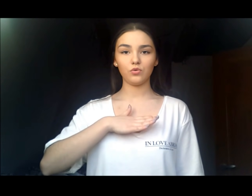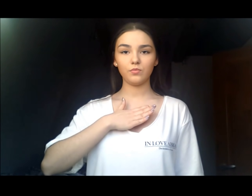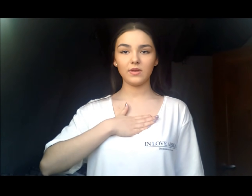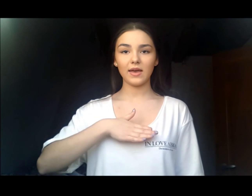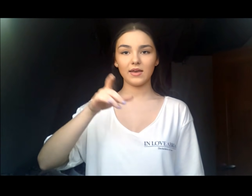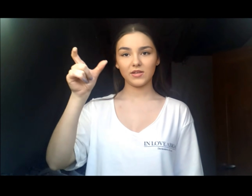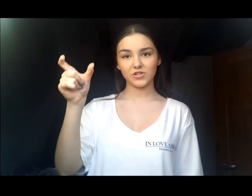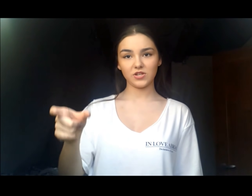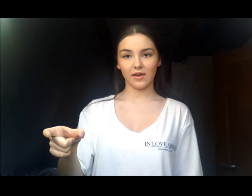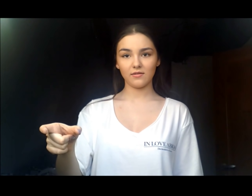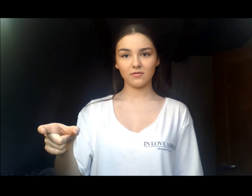Lubię cię.